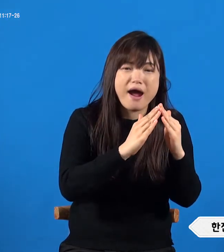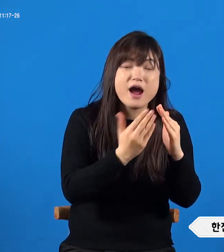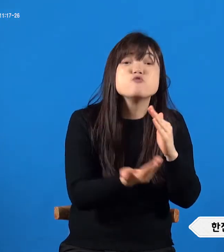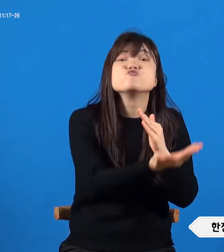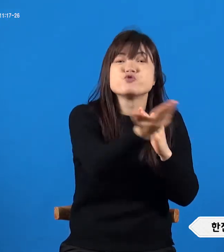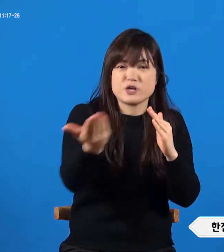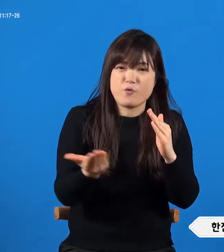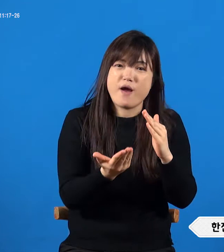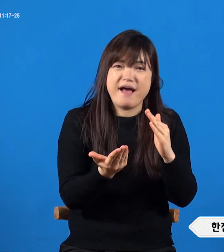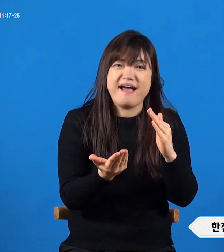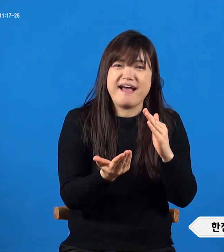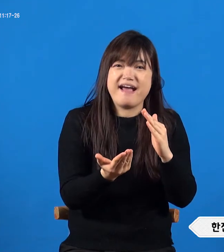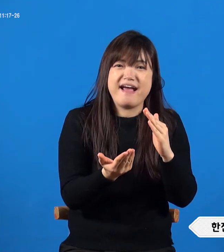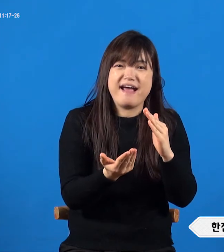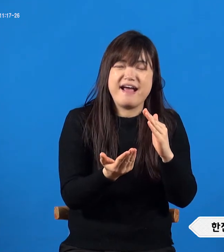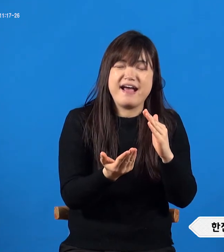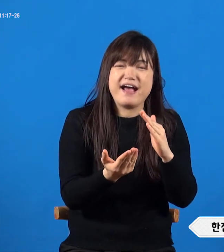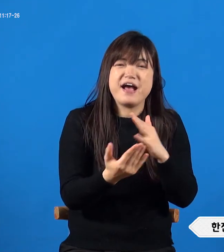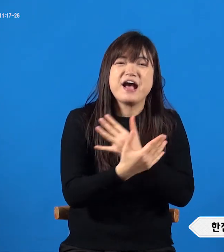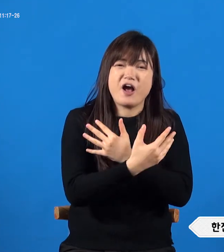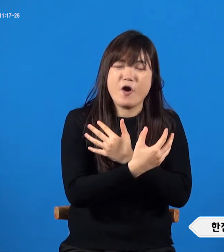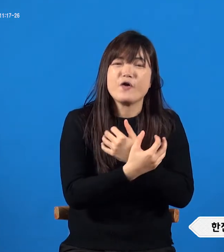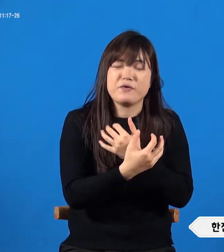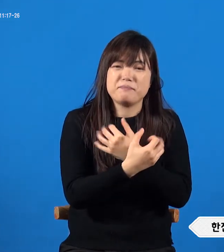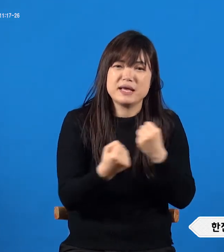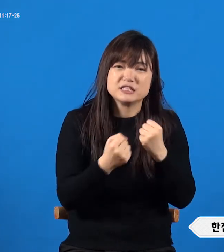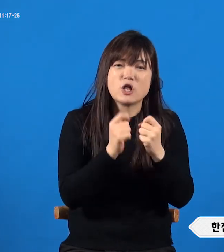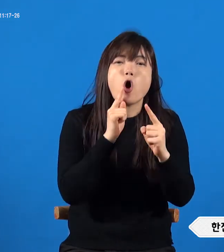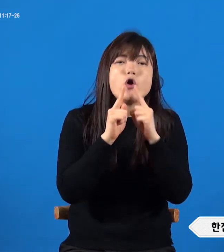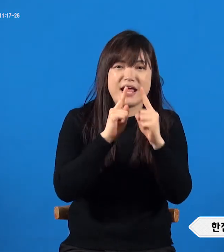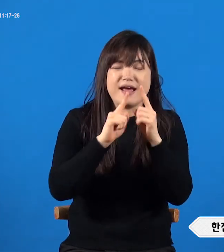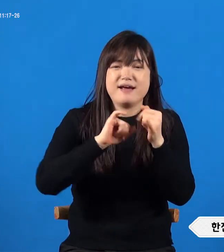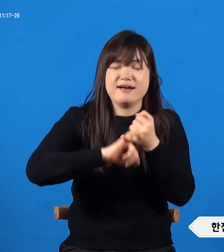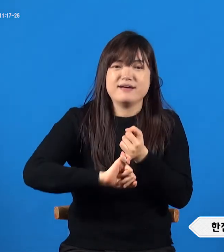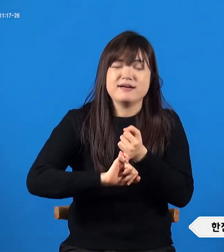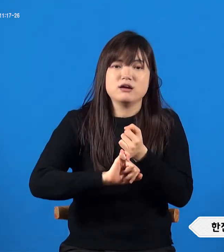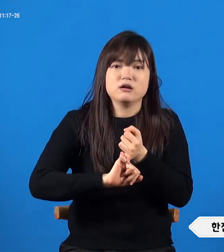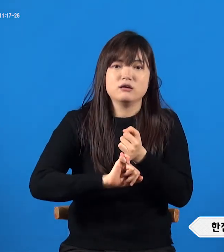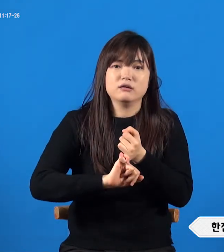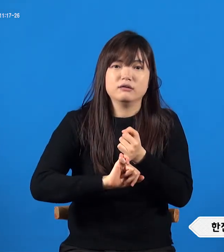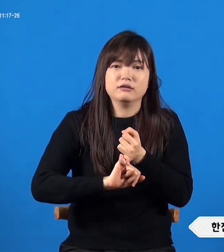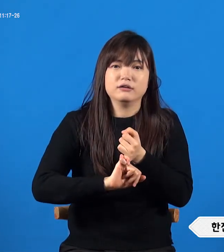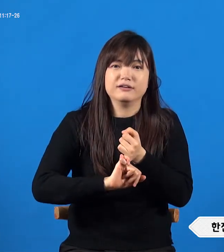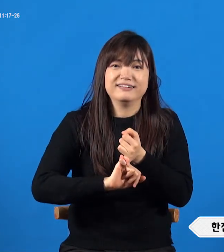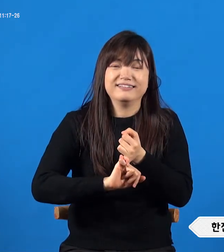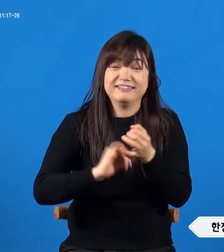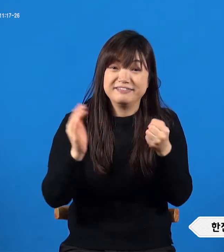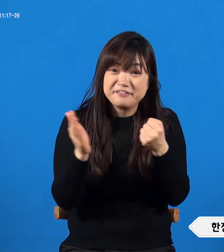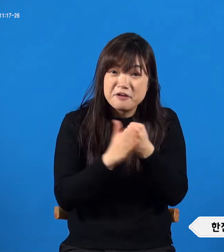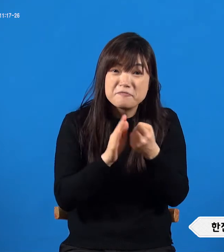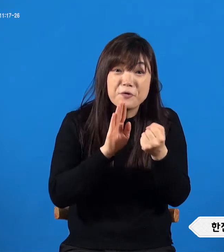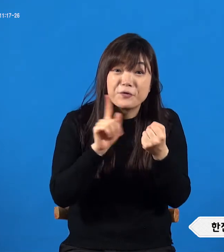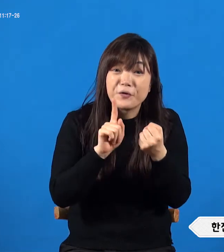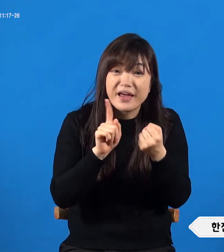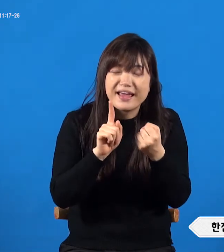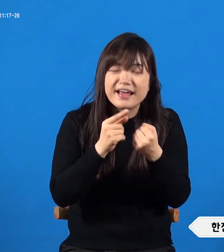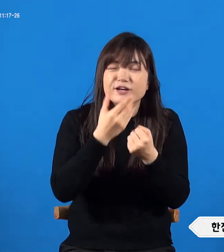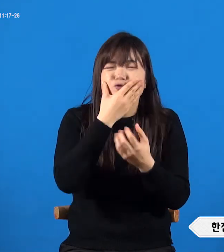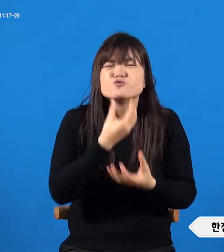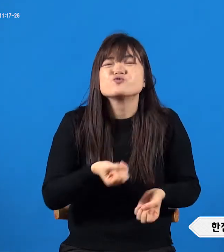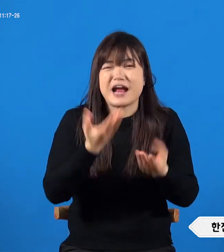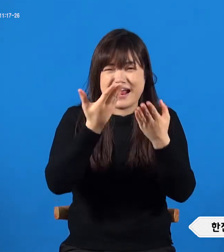바로 우리들과 맺은 언약입니다. 새 언약을 맺으셨는데 그러면 언약 축하식을 해야